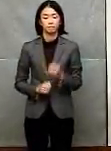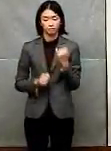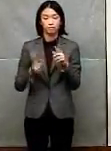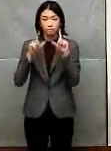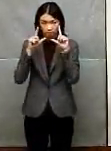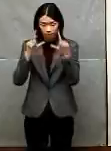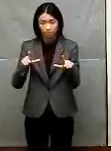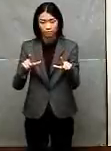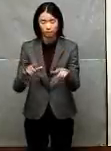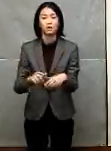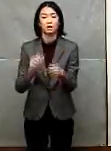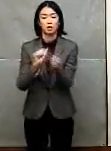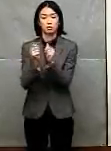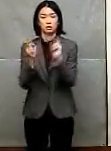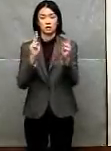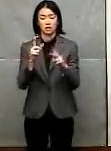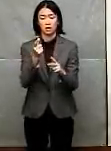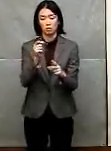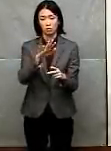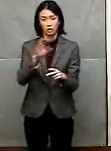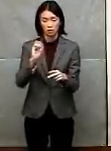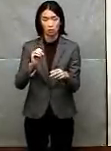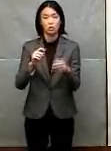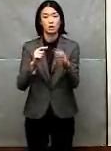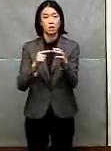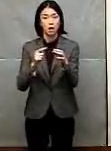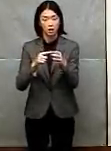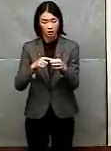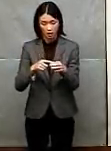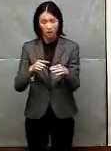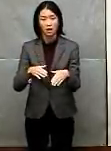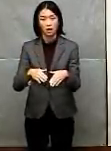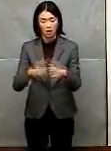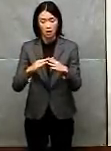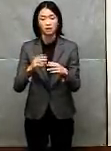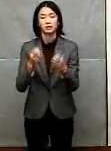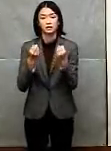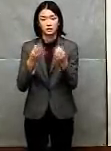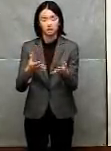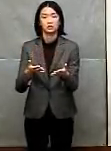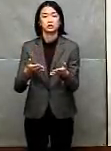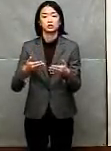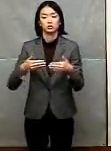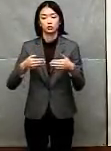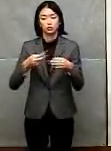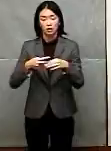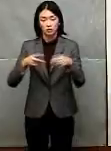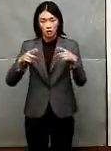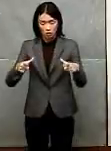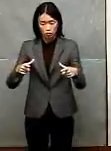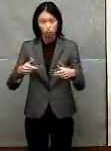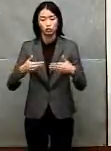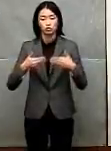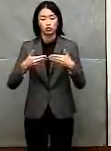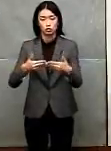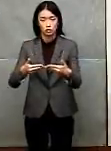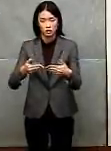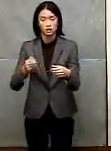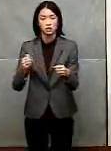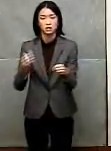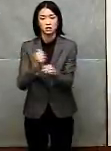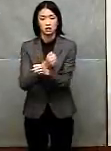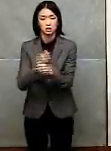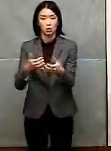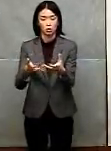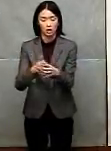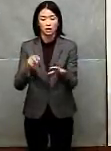株式会社モンティディオ山形が設置する新スタジアム推進事業体設立検討委員会につきまし